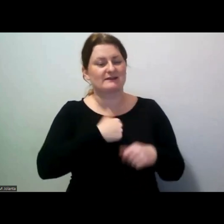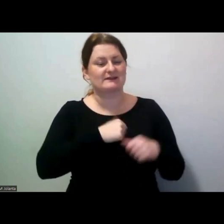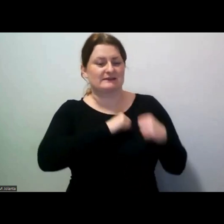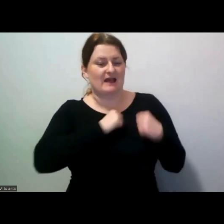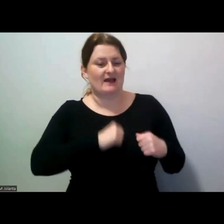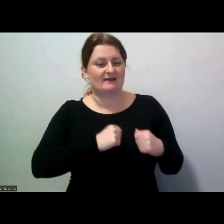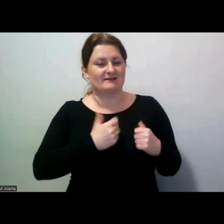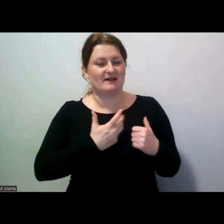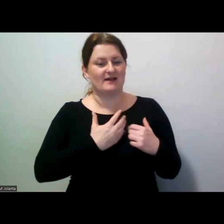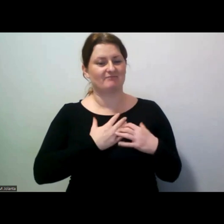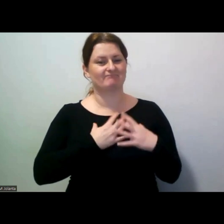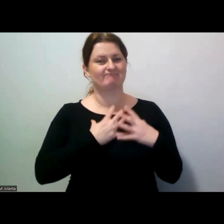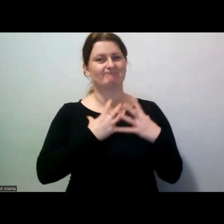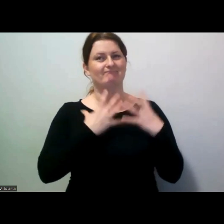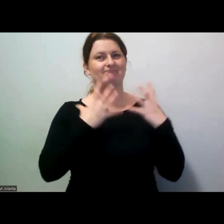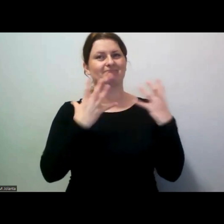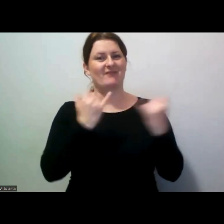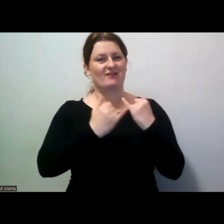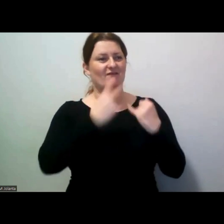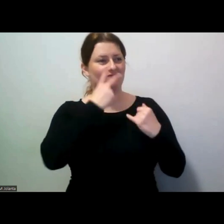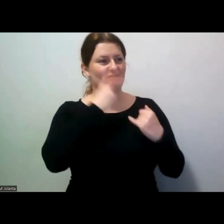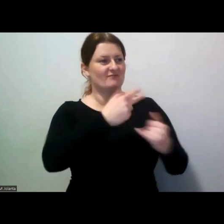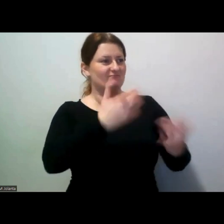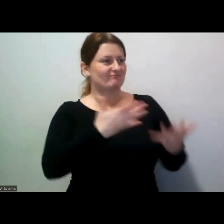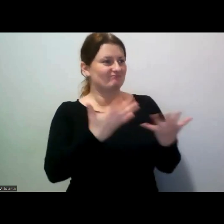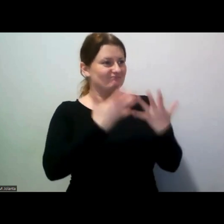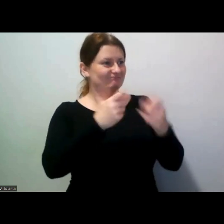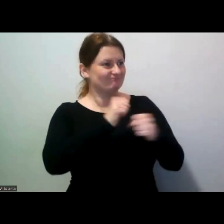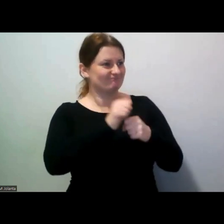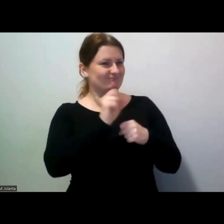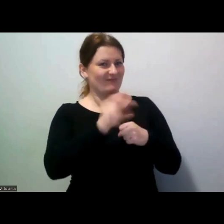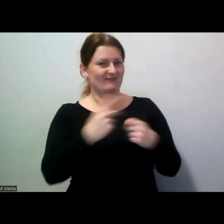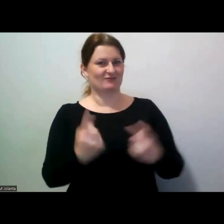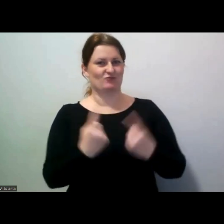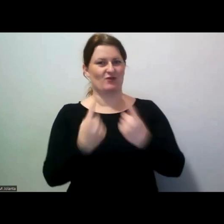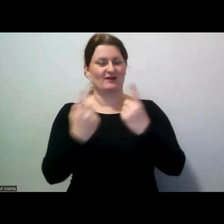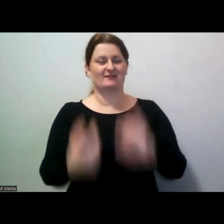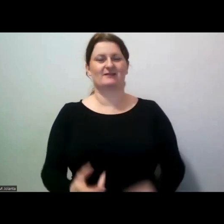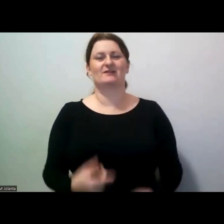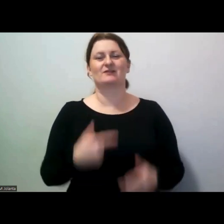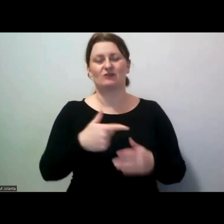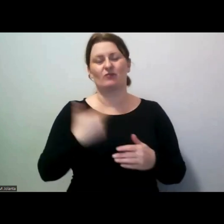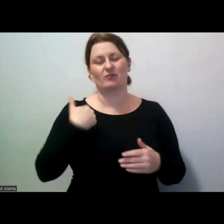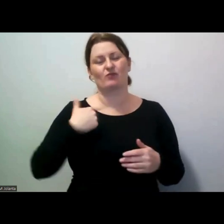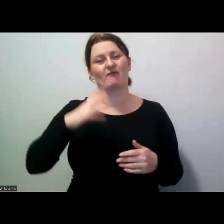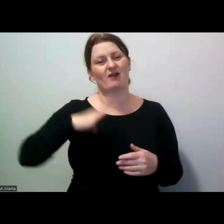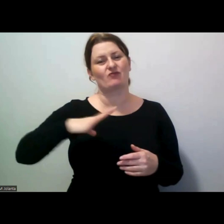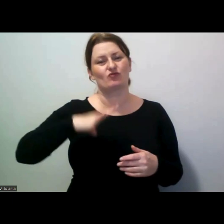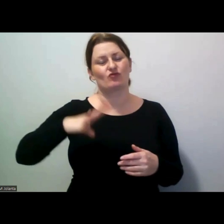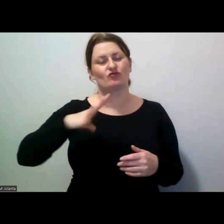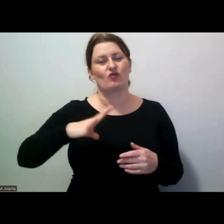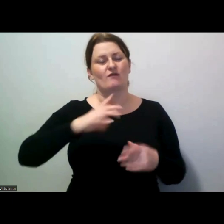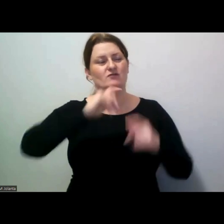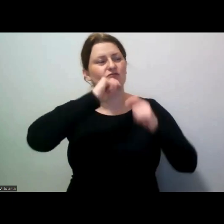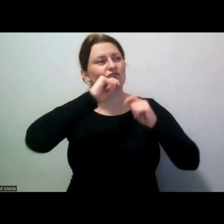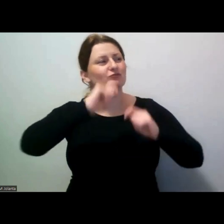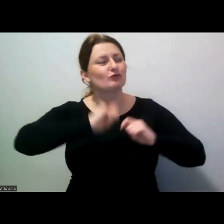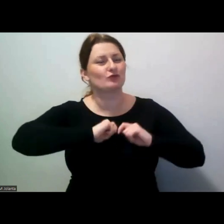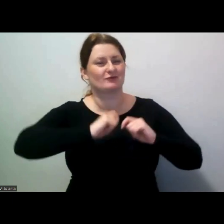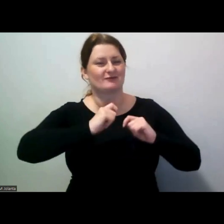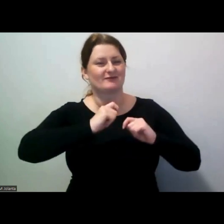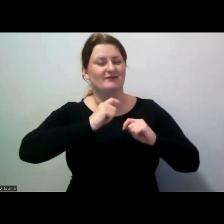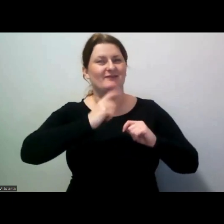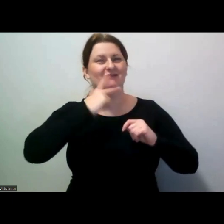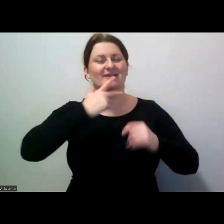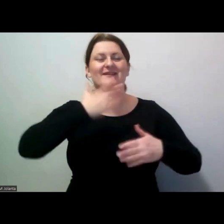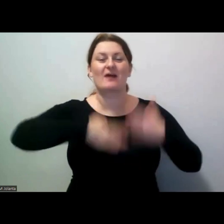widzi takie reakcje i no i to był też taki cenny bonus, który oprócz